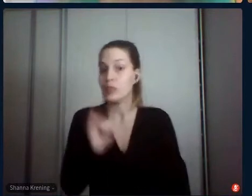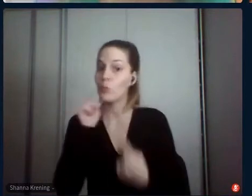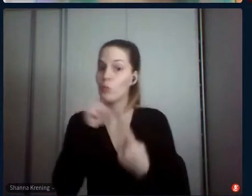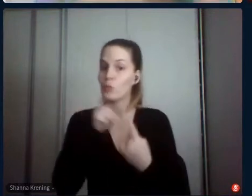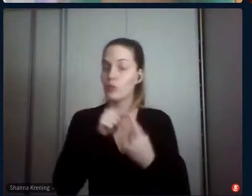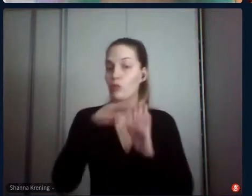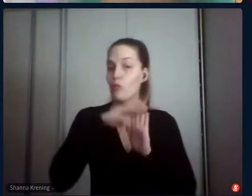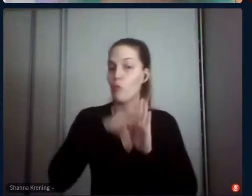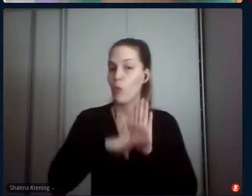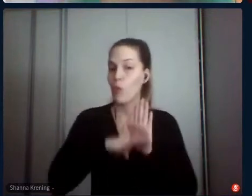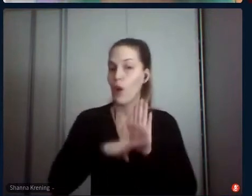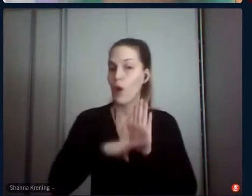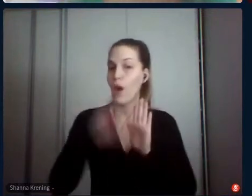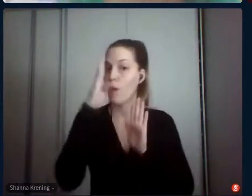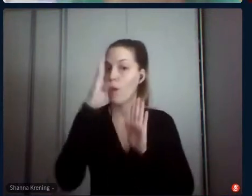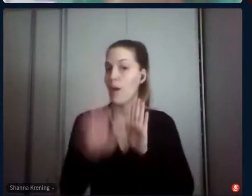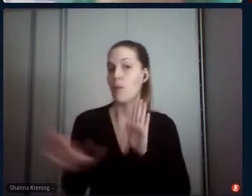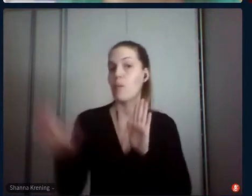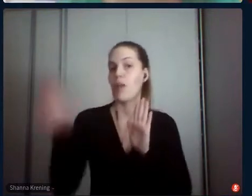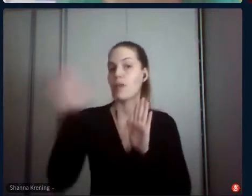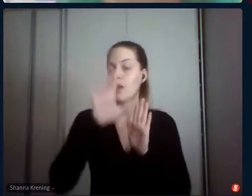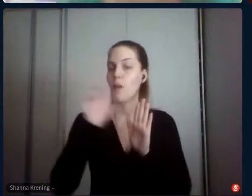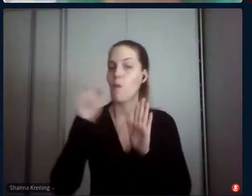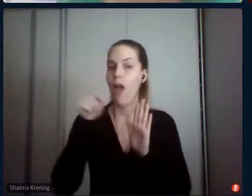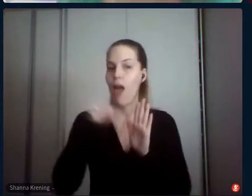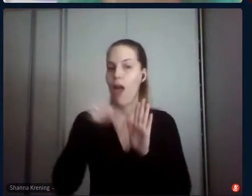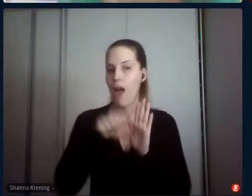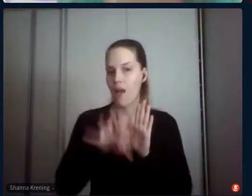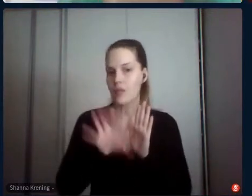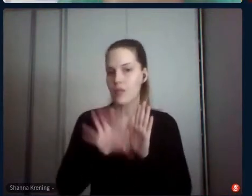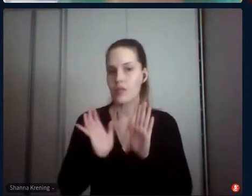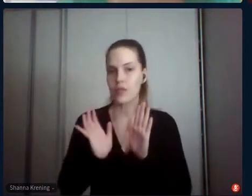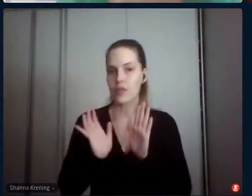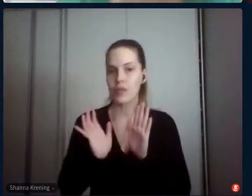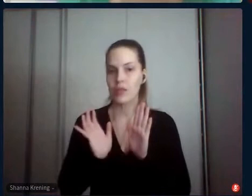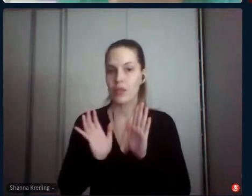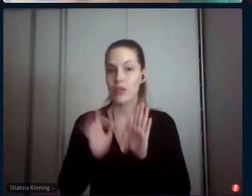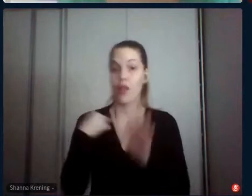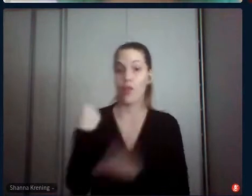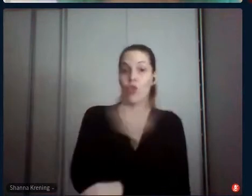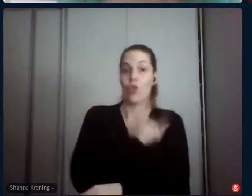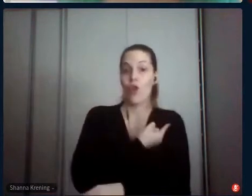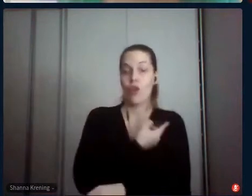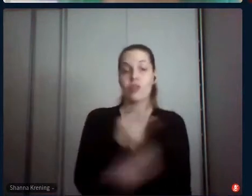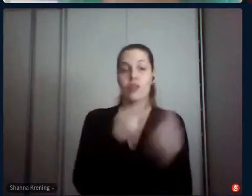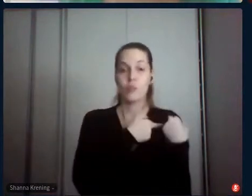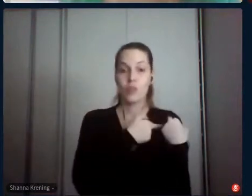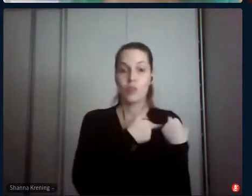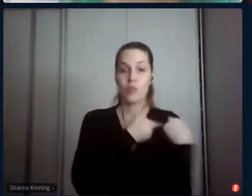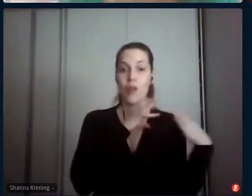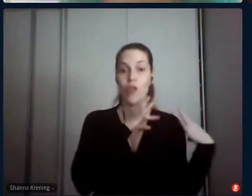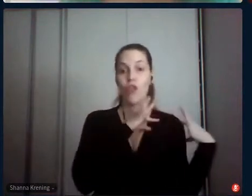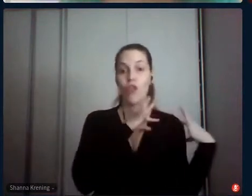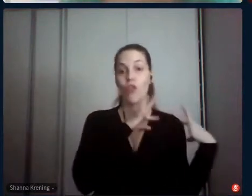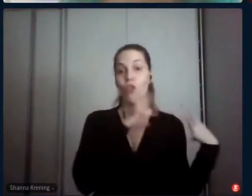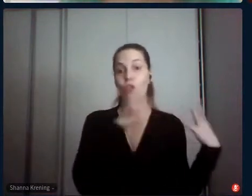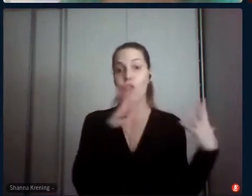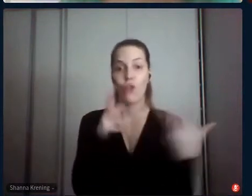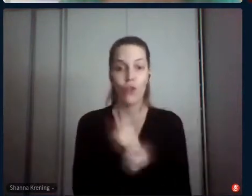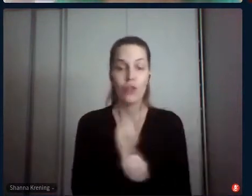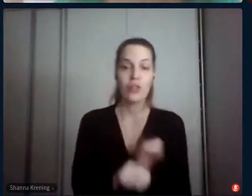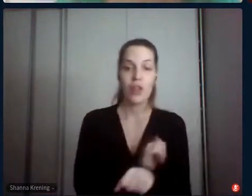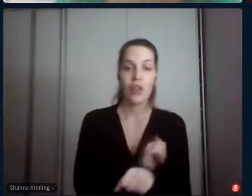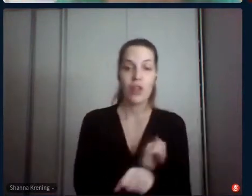programa nacional é esse, cabe a nós a responsabilidade de buscar todas as estratégias, todas as